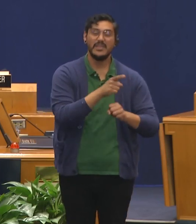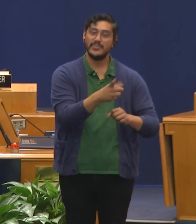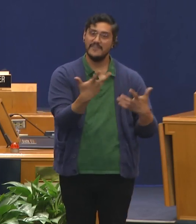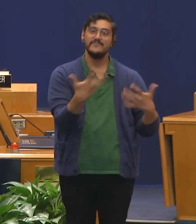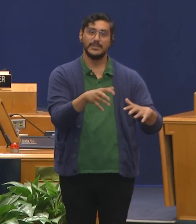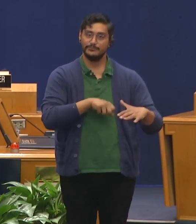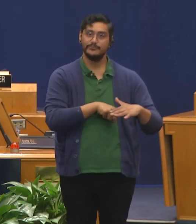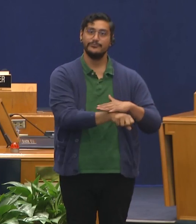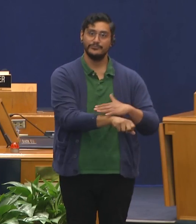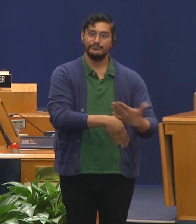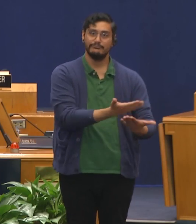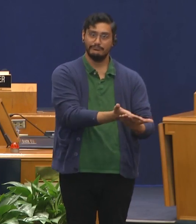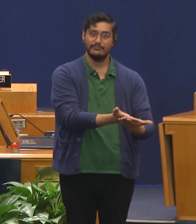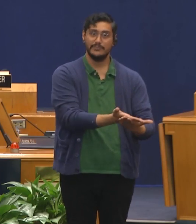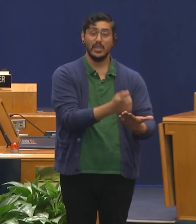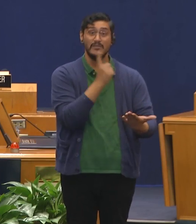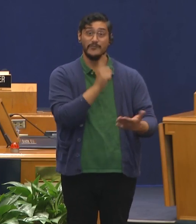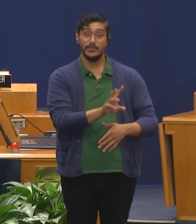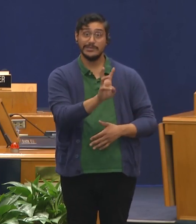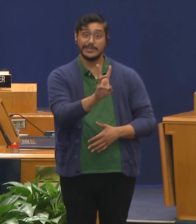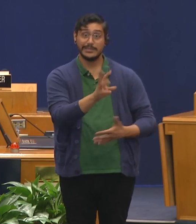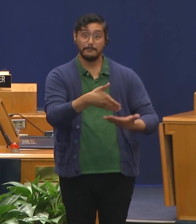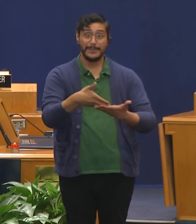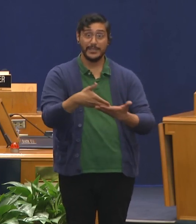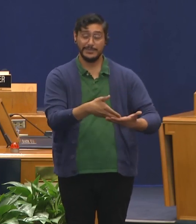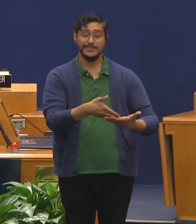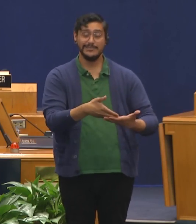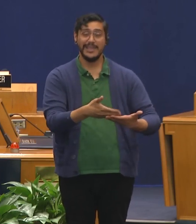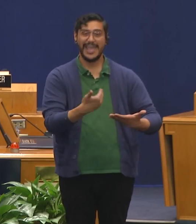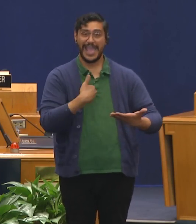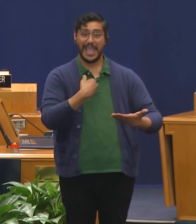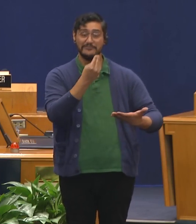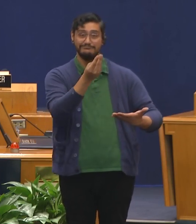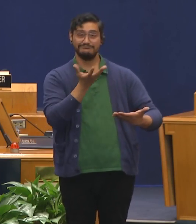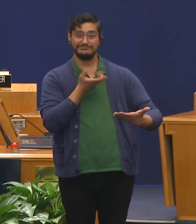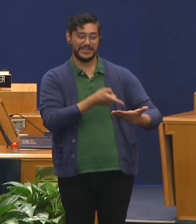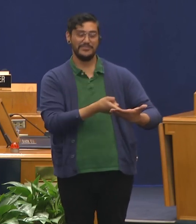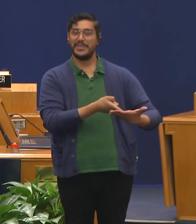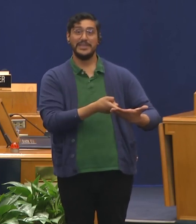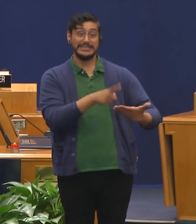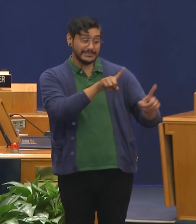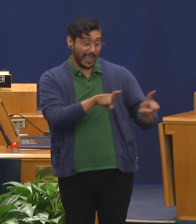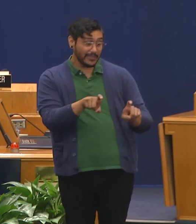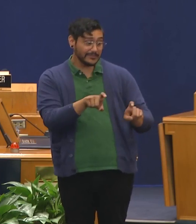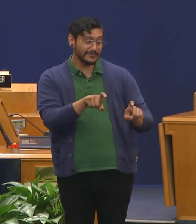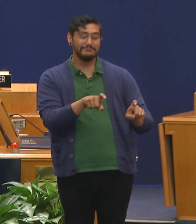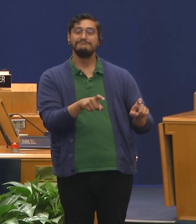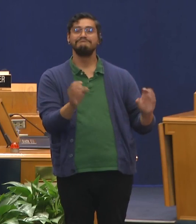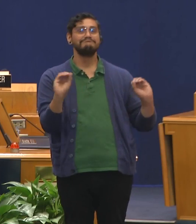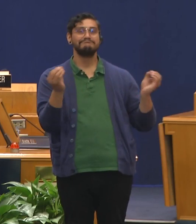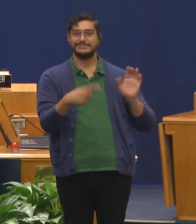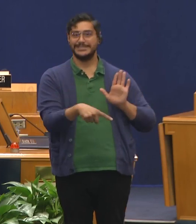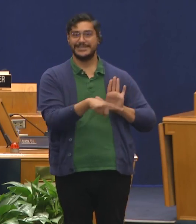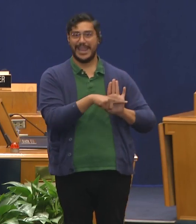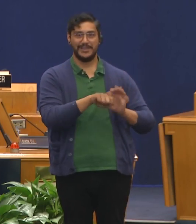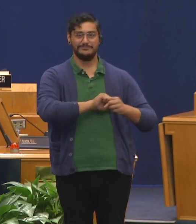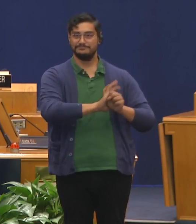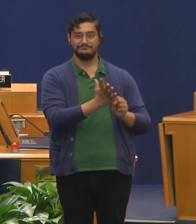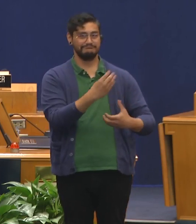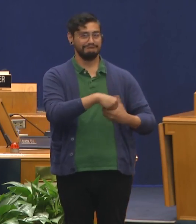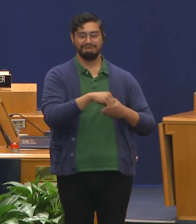Para los 6 bebés para los que tenemos información de prueba, todos fueron negativos. También tengo